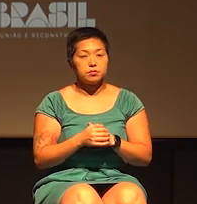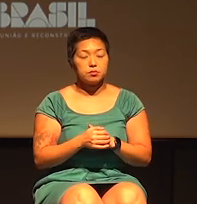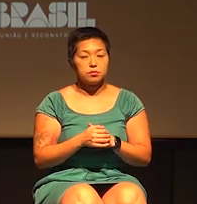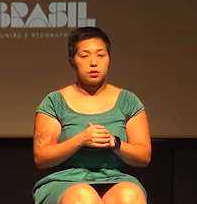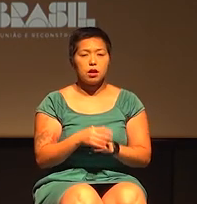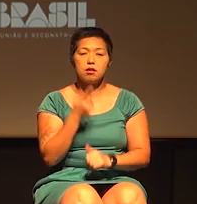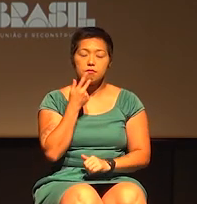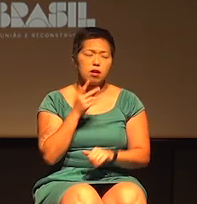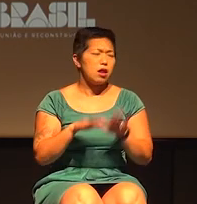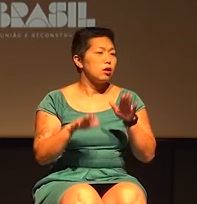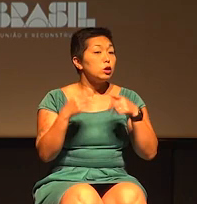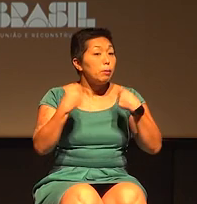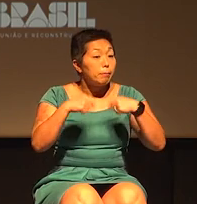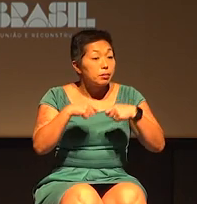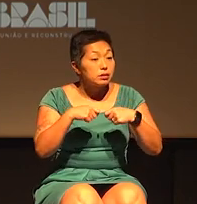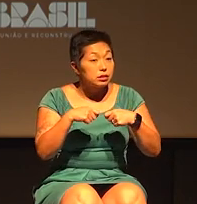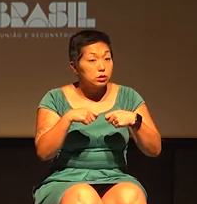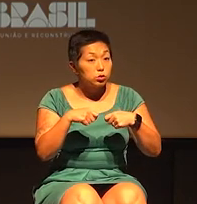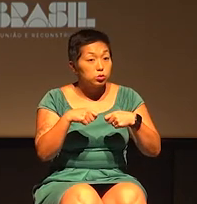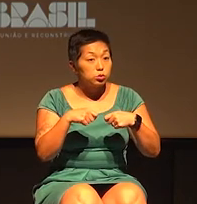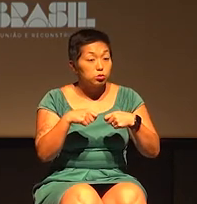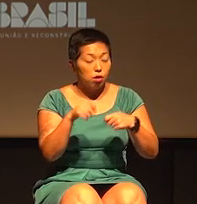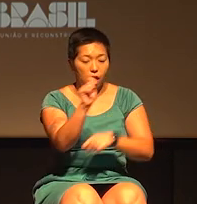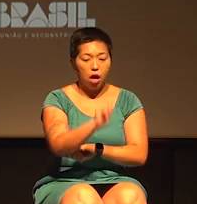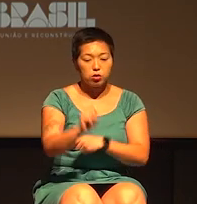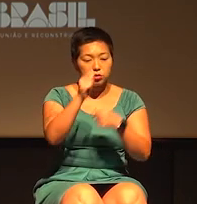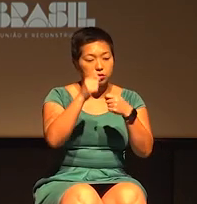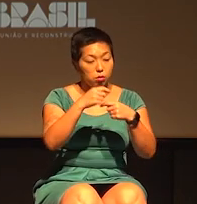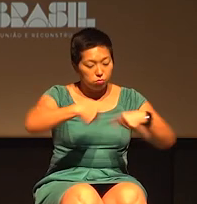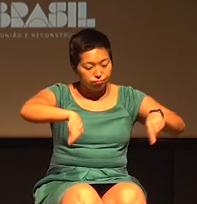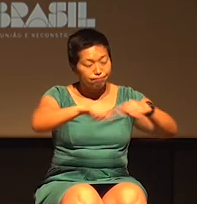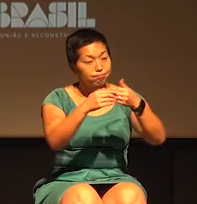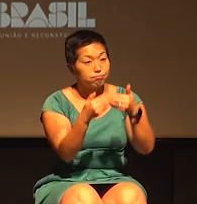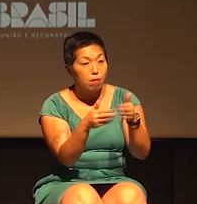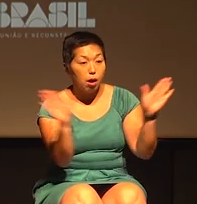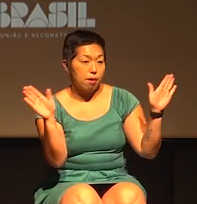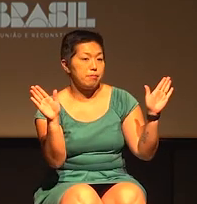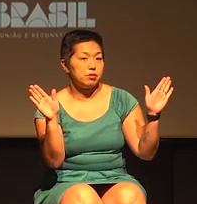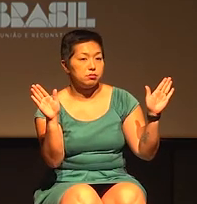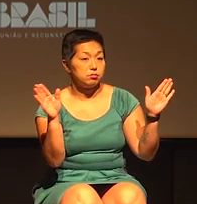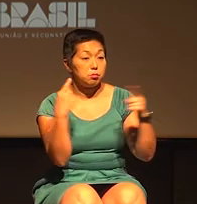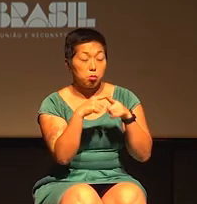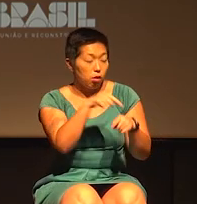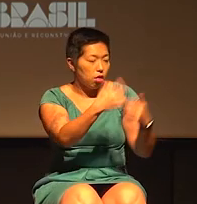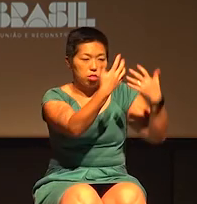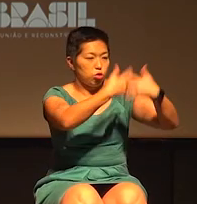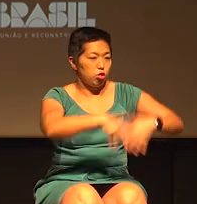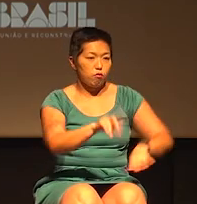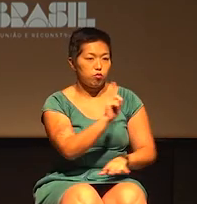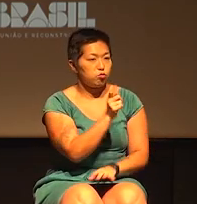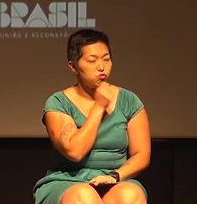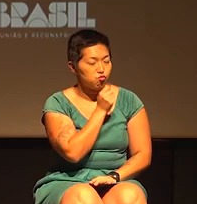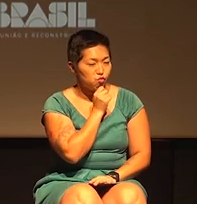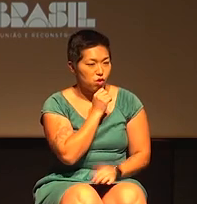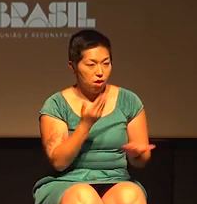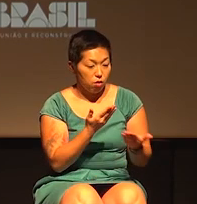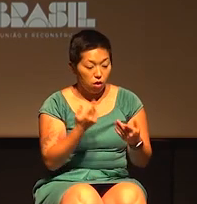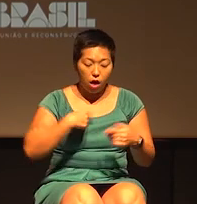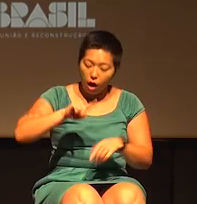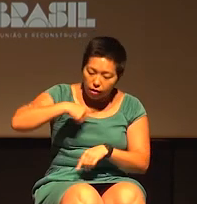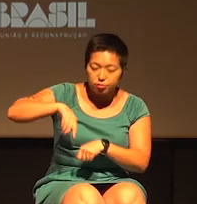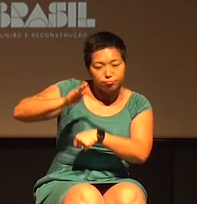fala não eu só preciso que você me abra as portas dessa cozinha que não está funcionando pra gente poder fazer as